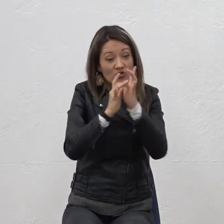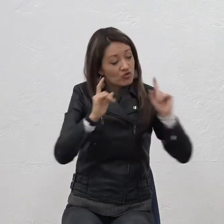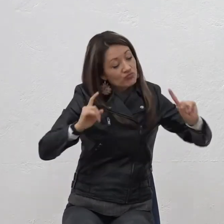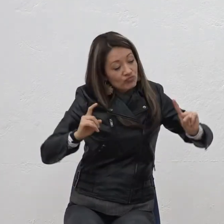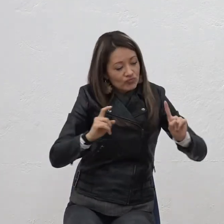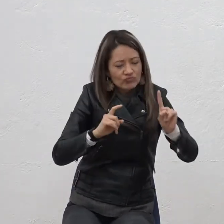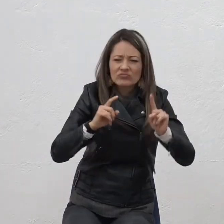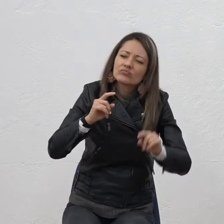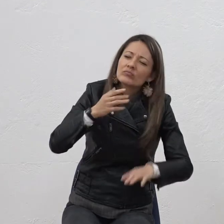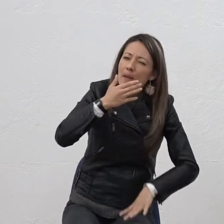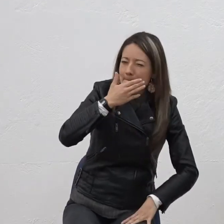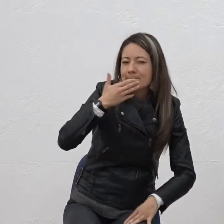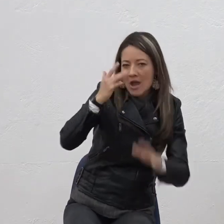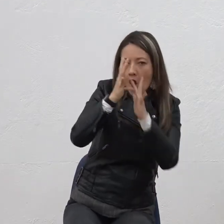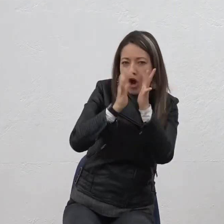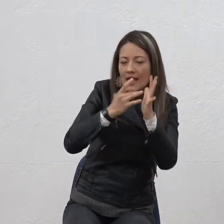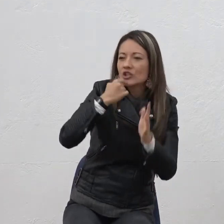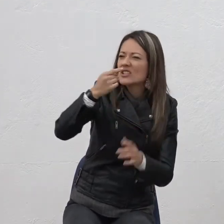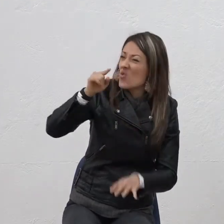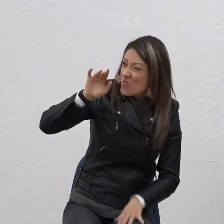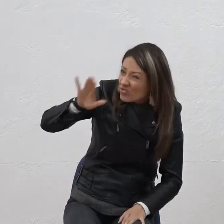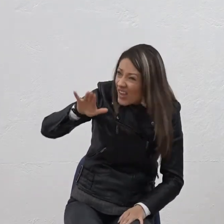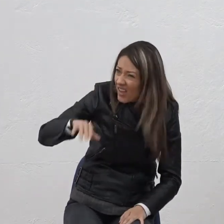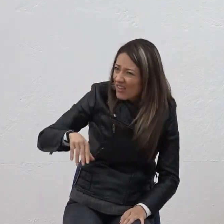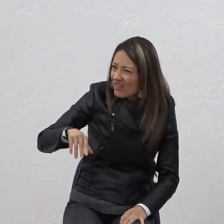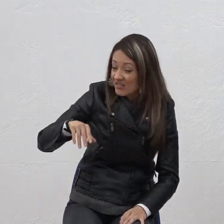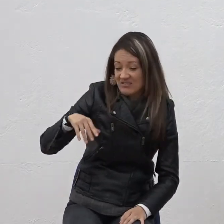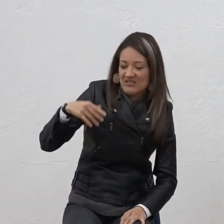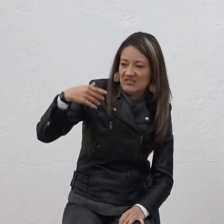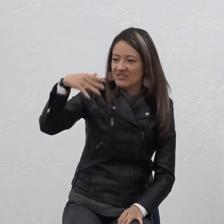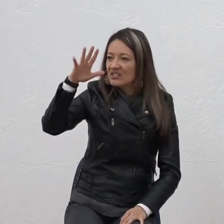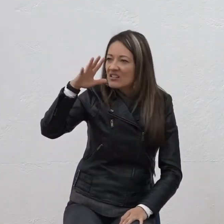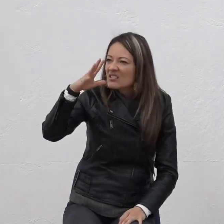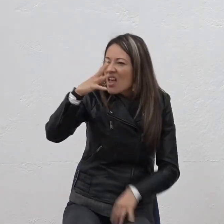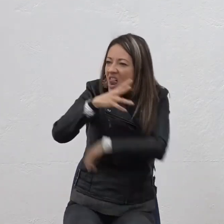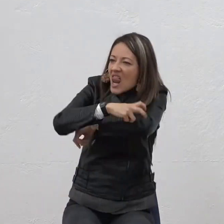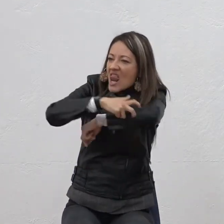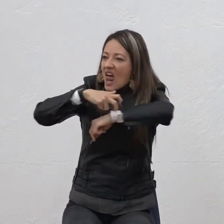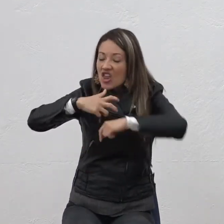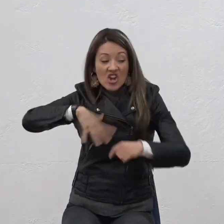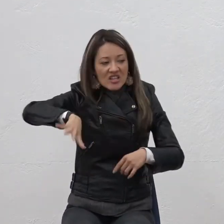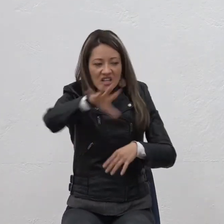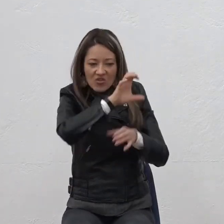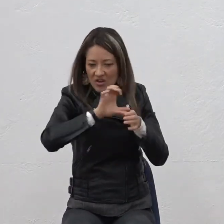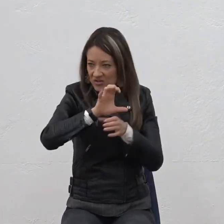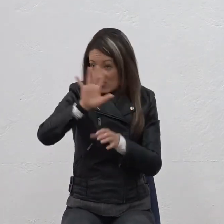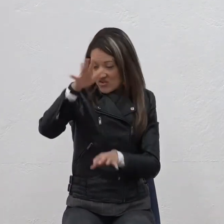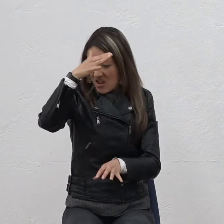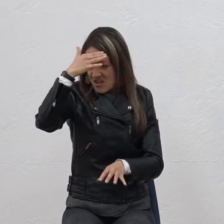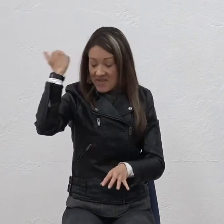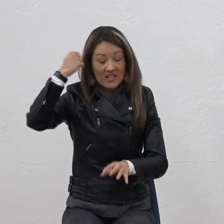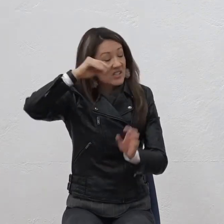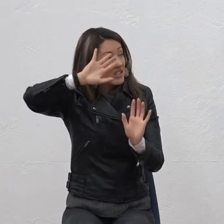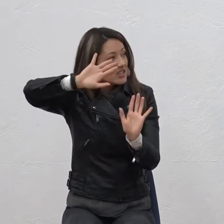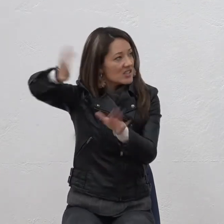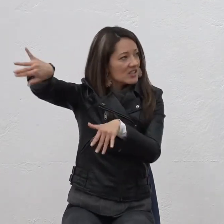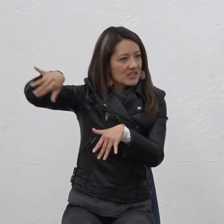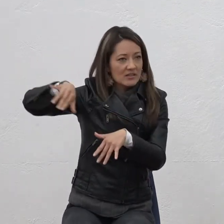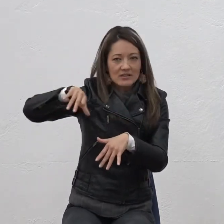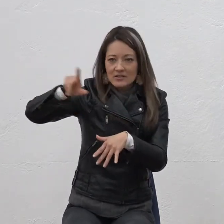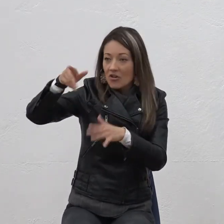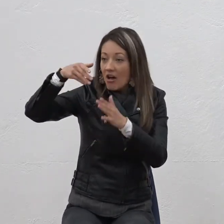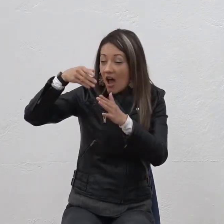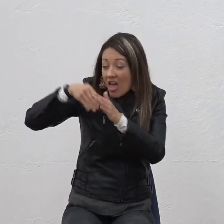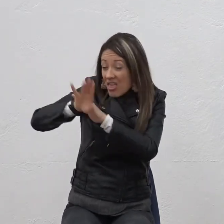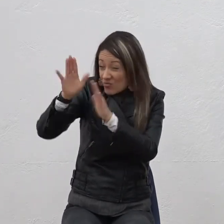merecía Zaqueo? Que Jesús le dijera, ¿usted? El mal ladrón de la ciudad, yo ni paso por su